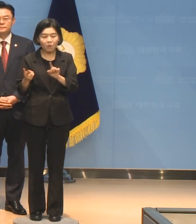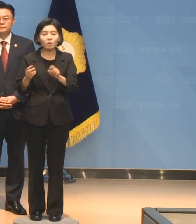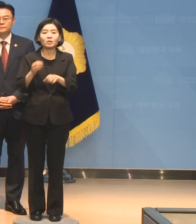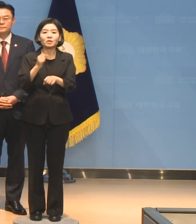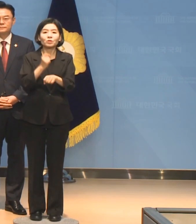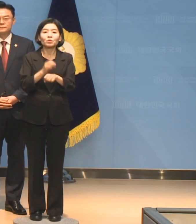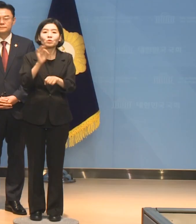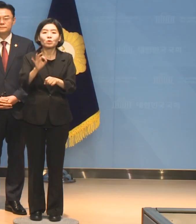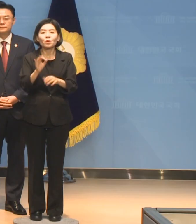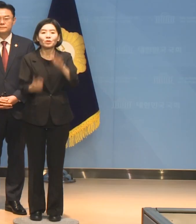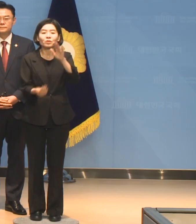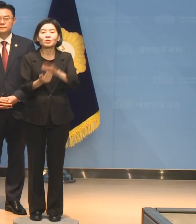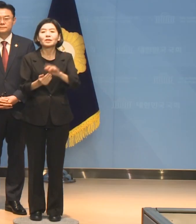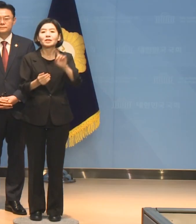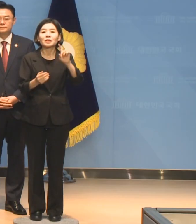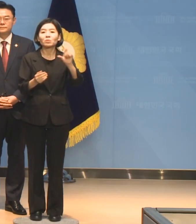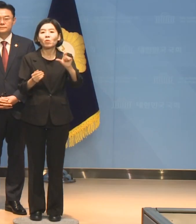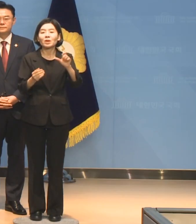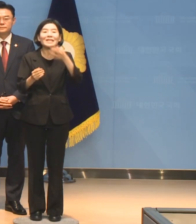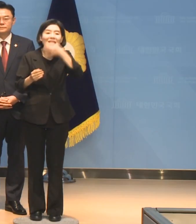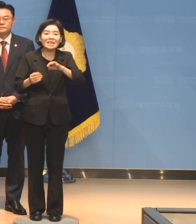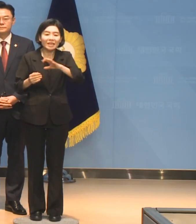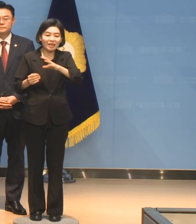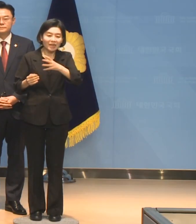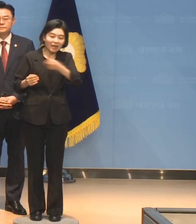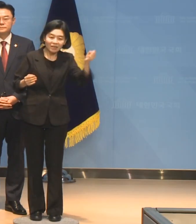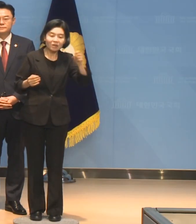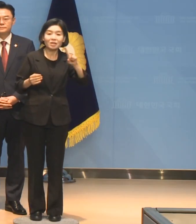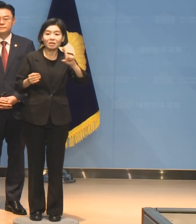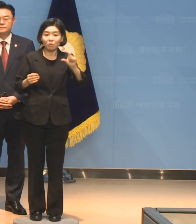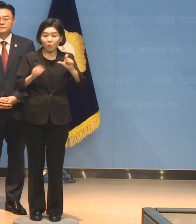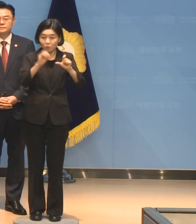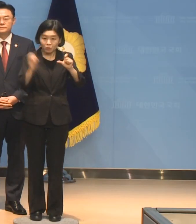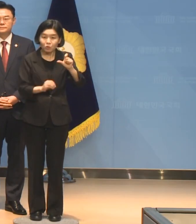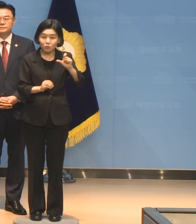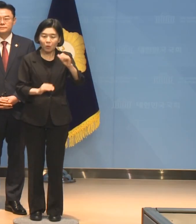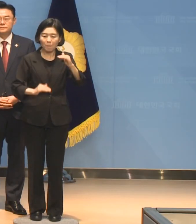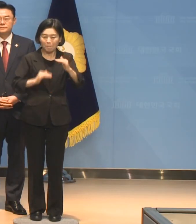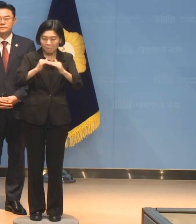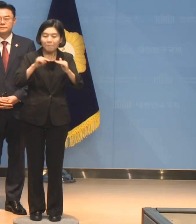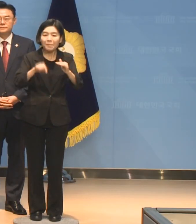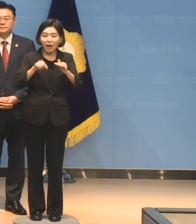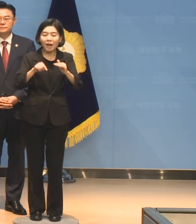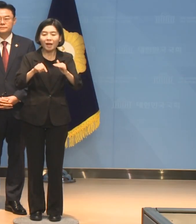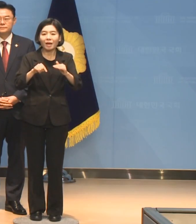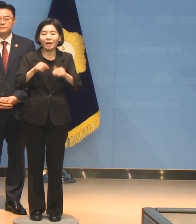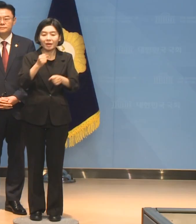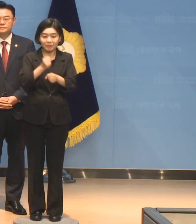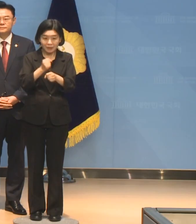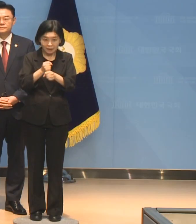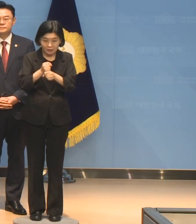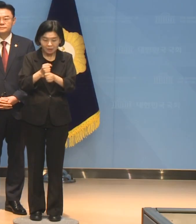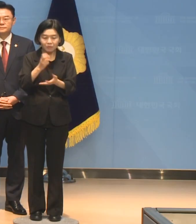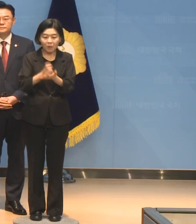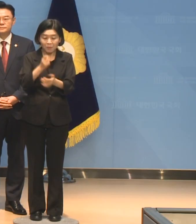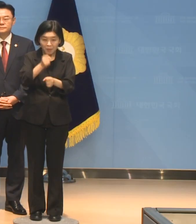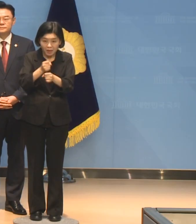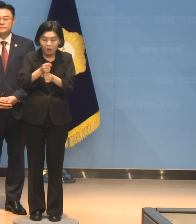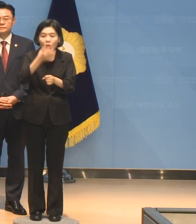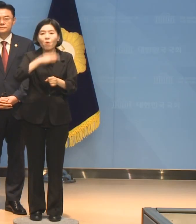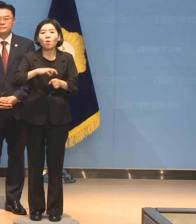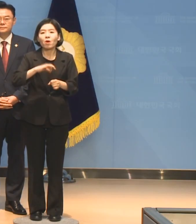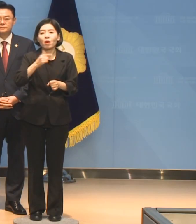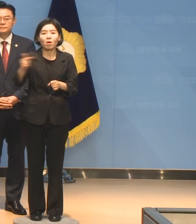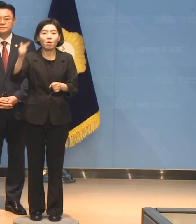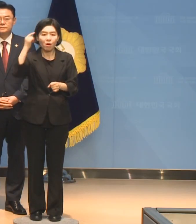개정을 통해서 보다 실효성 있는 조치가 마련될 수 있다고 저는 판단하고 있습니다.